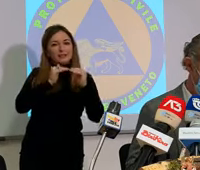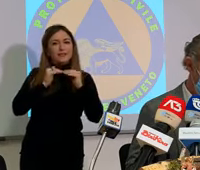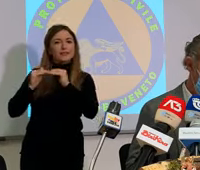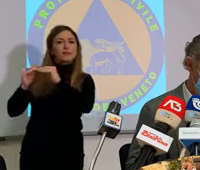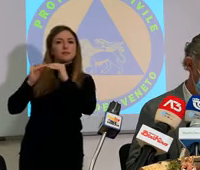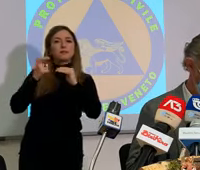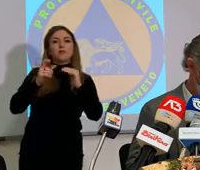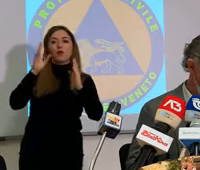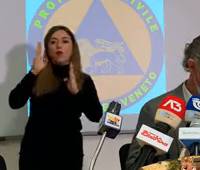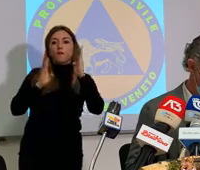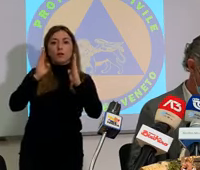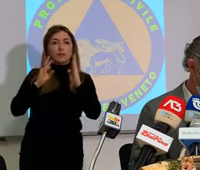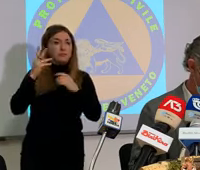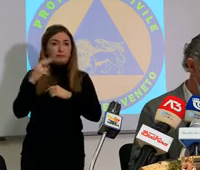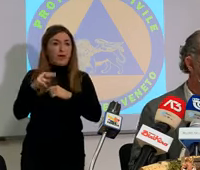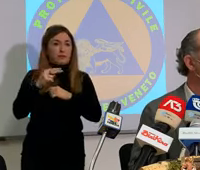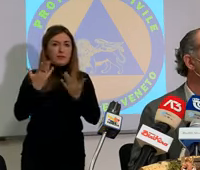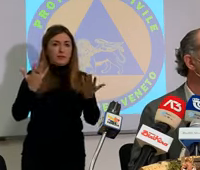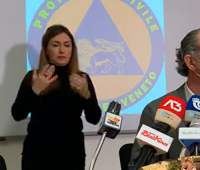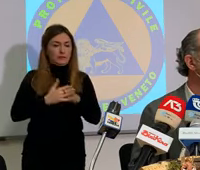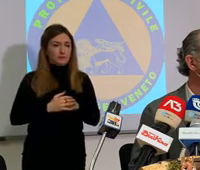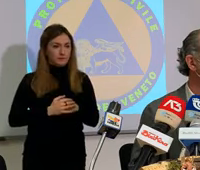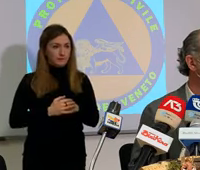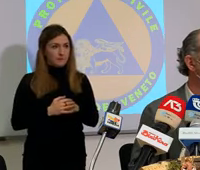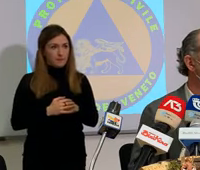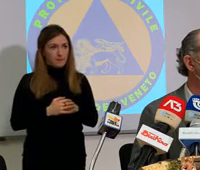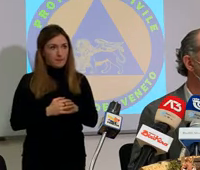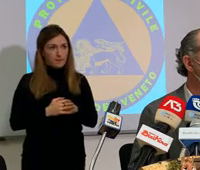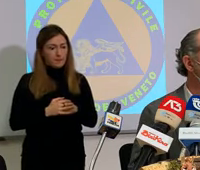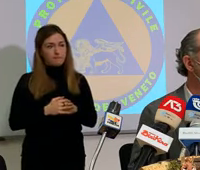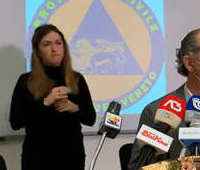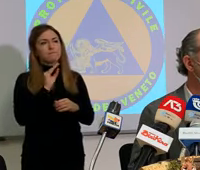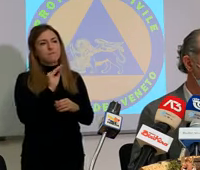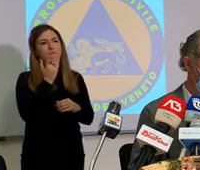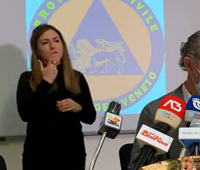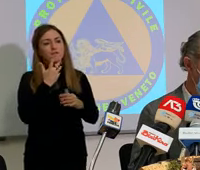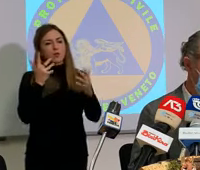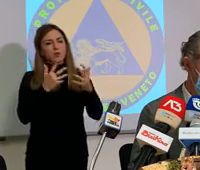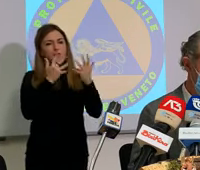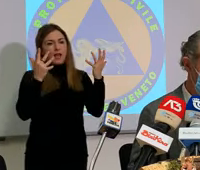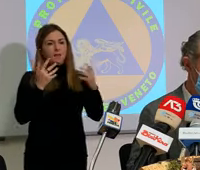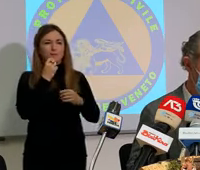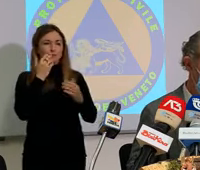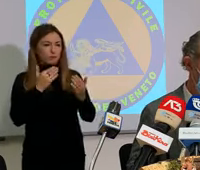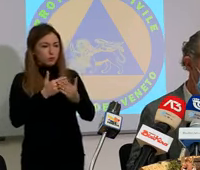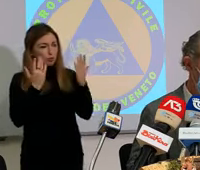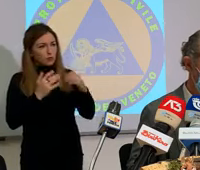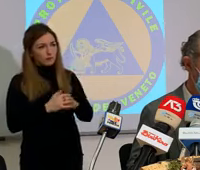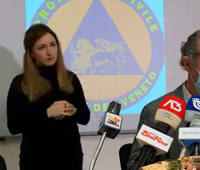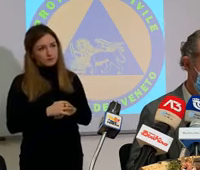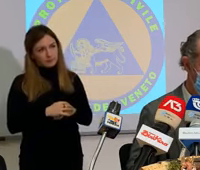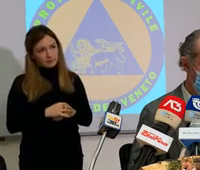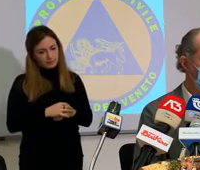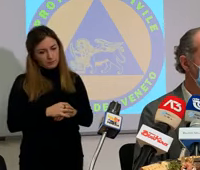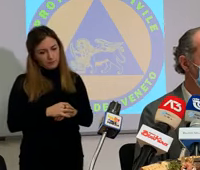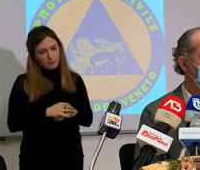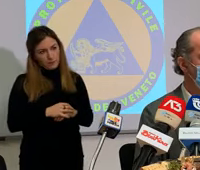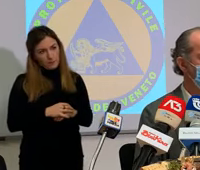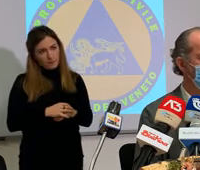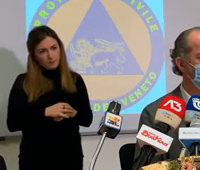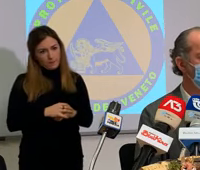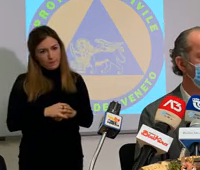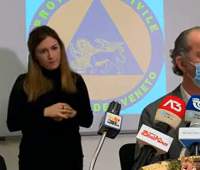tra di loro però al di là di questo primo levi non sia un chiarimento un giorno e non